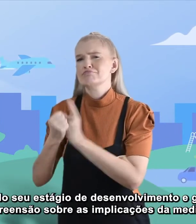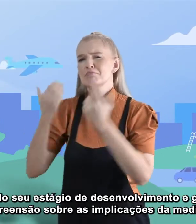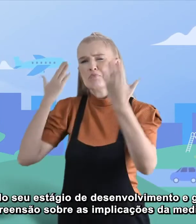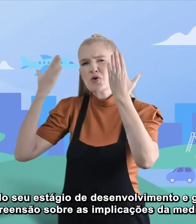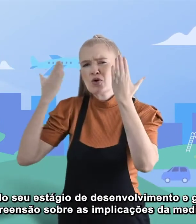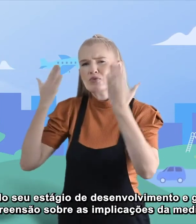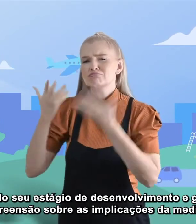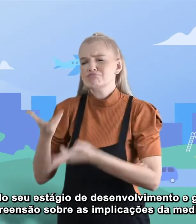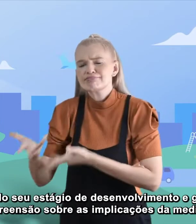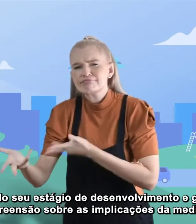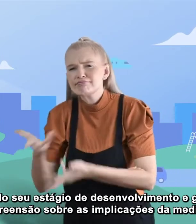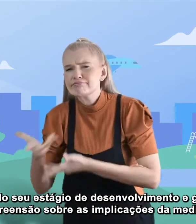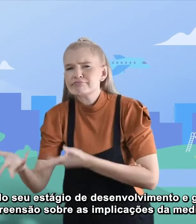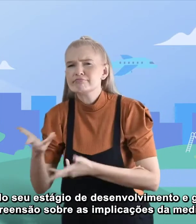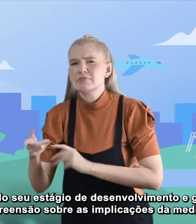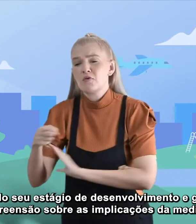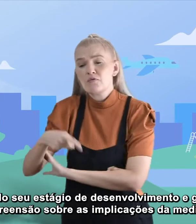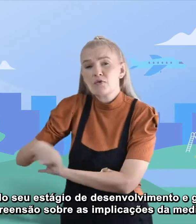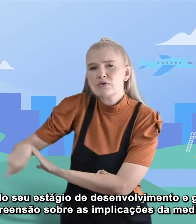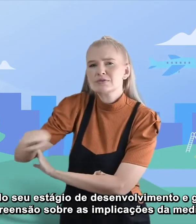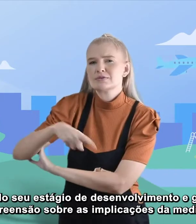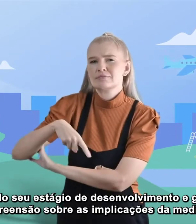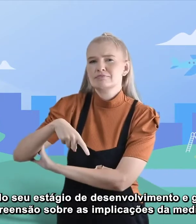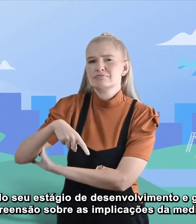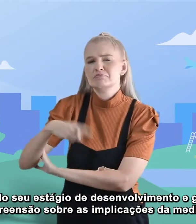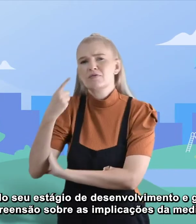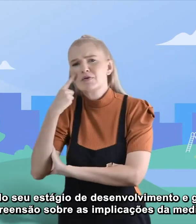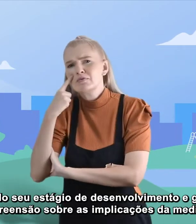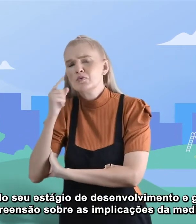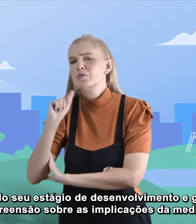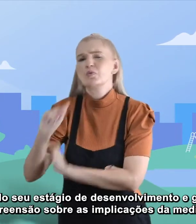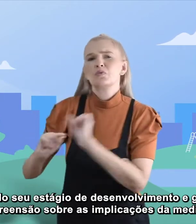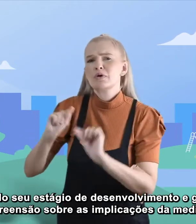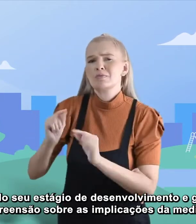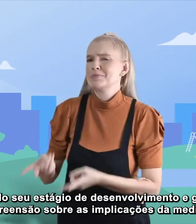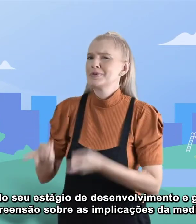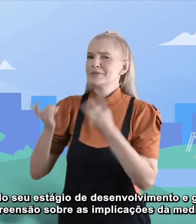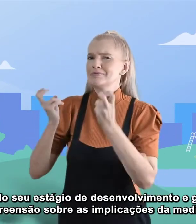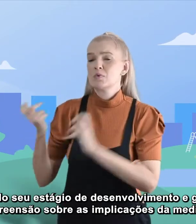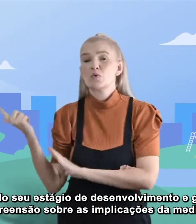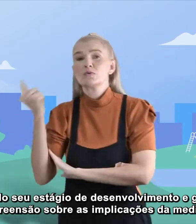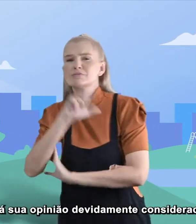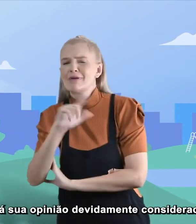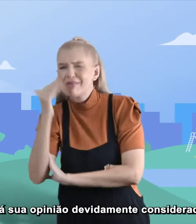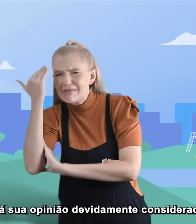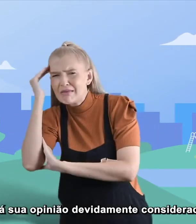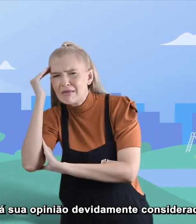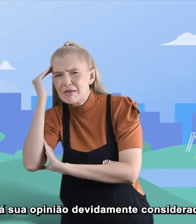seu estágio de desenvolvimento e grau de compreensão sobre as implicações da medida, e terá sua